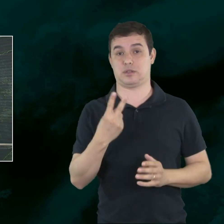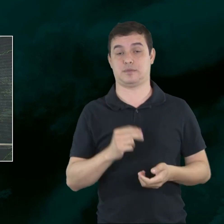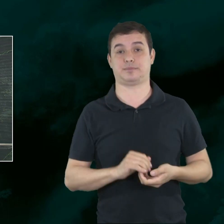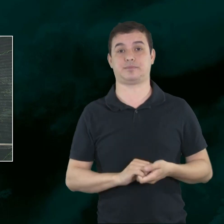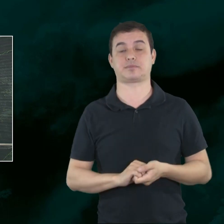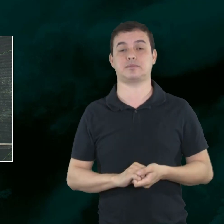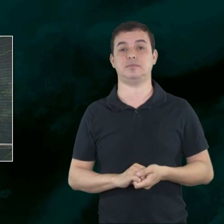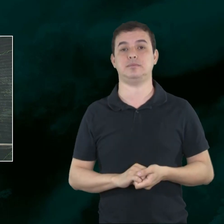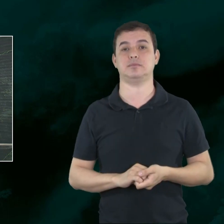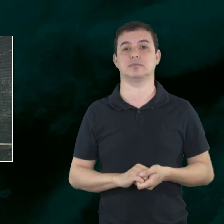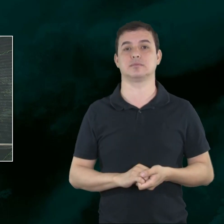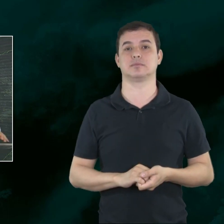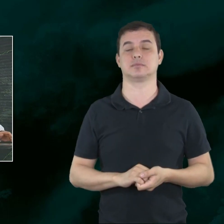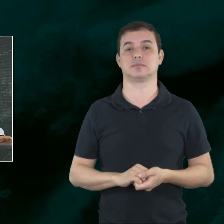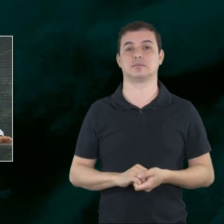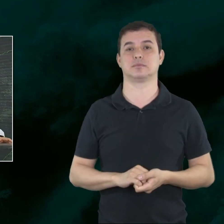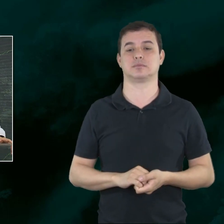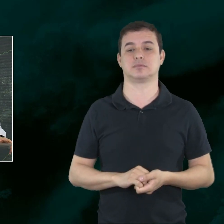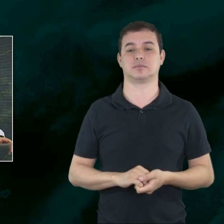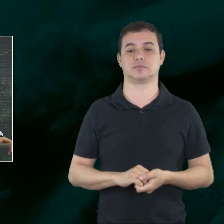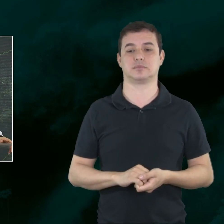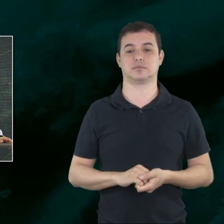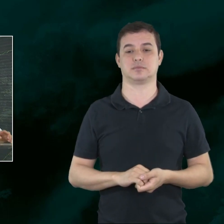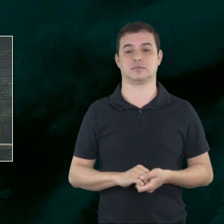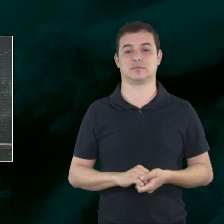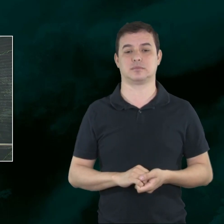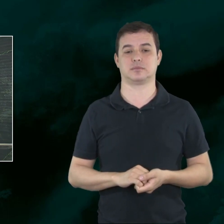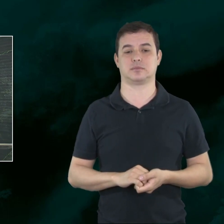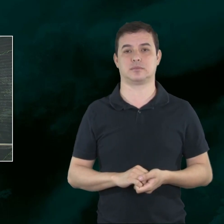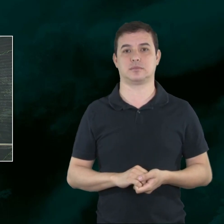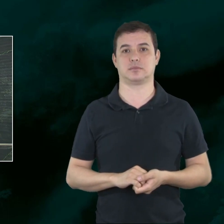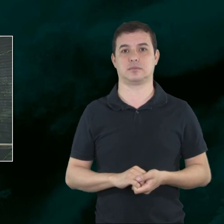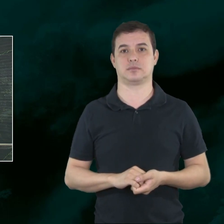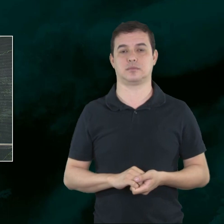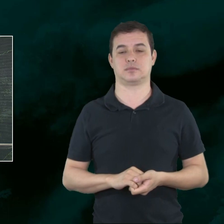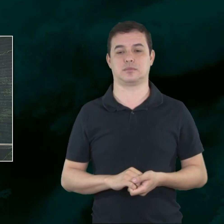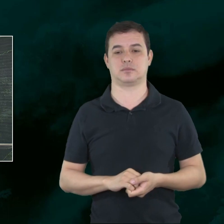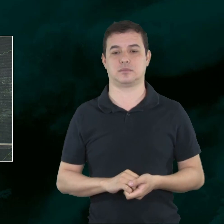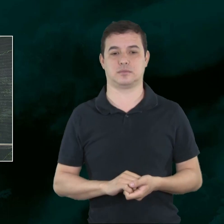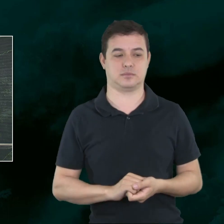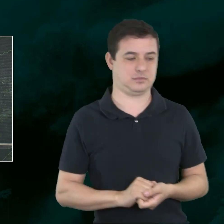estávamos lendo. Eu vou voltar a dizer para vocês. Aqui diz,